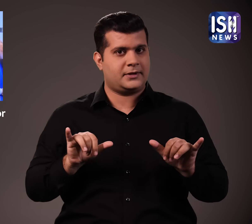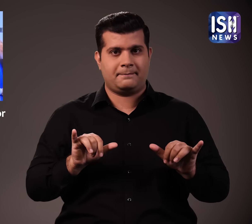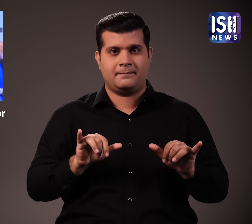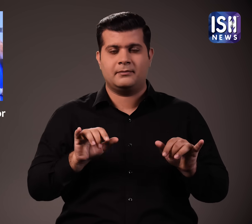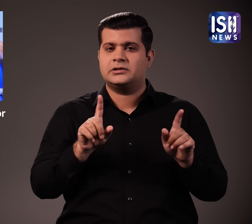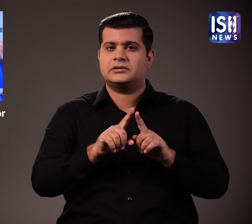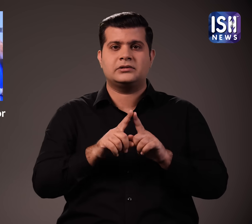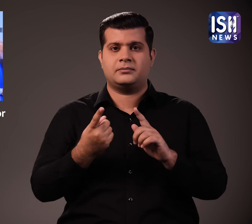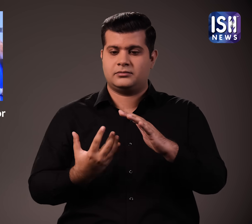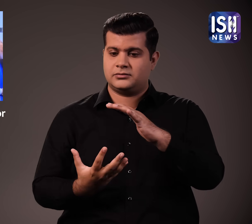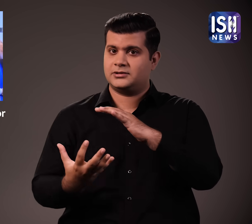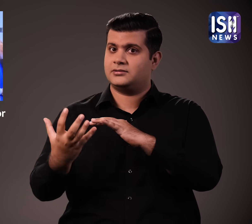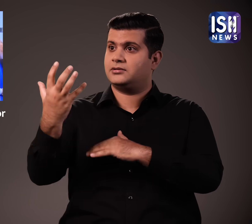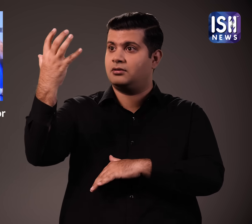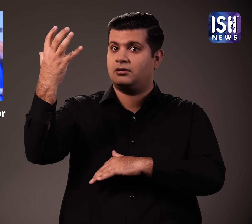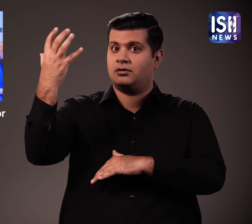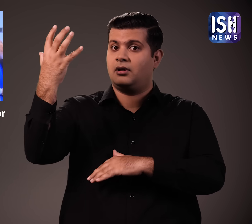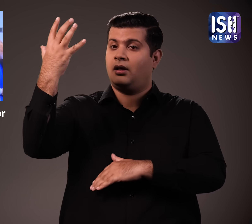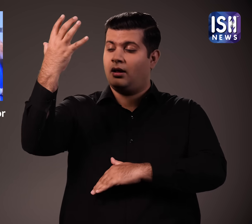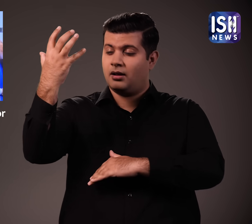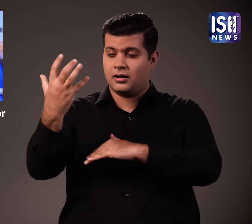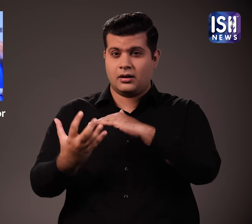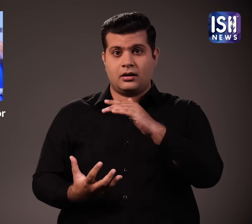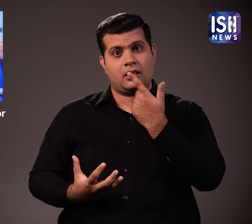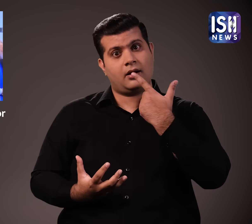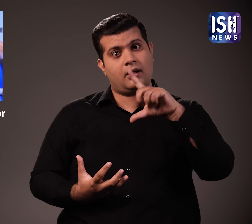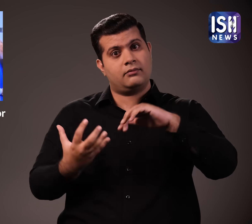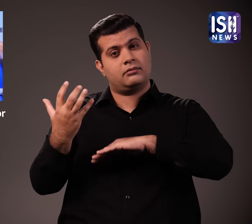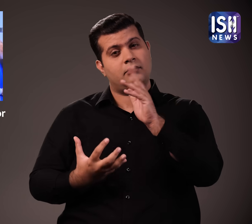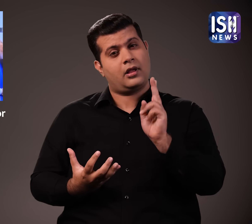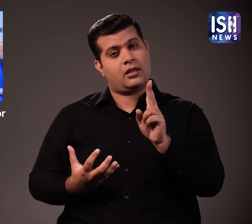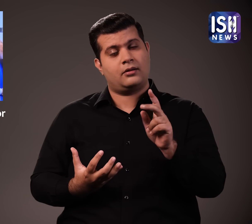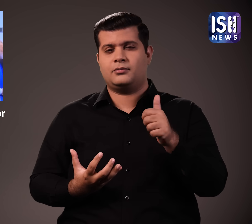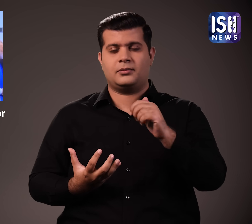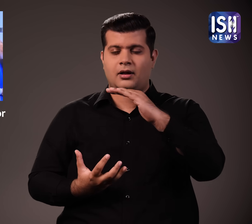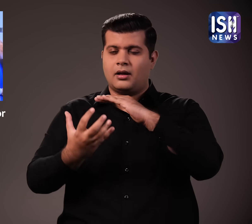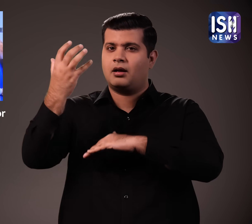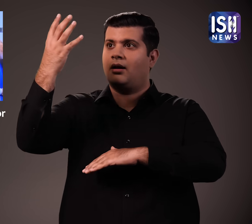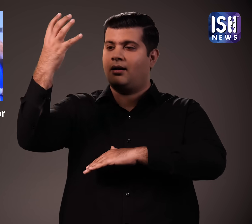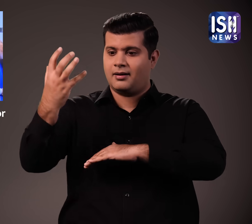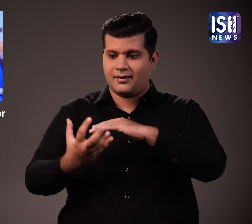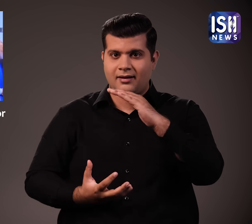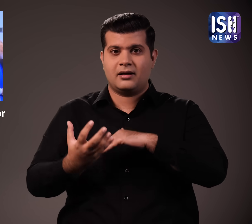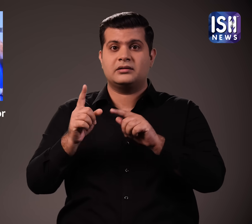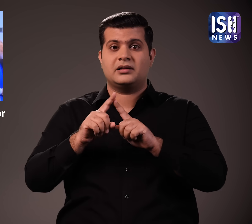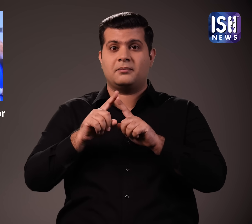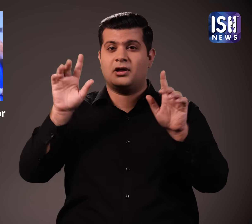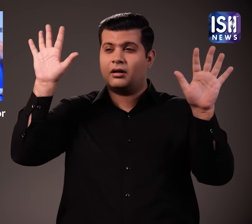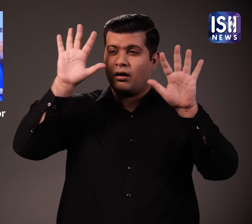हर सुर्योदय के बाद एक रात होती है जो हमेशा के लिए नहीं होगी कल सुरज फिर होगेगा इसी